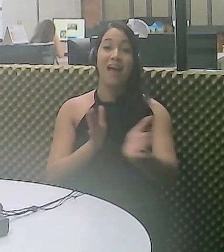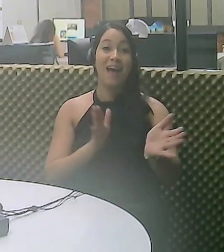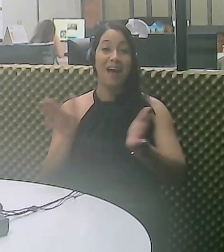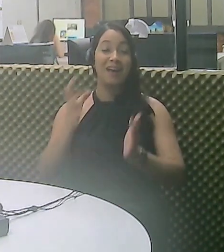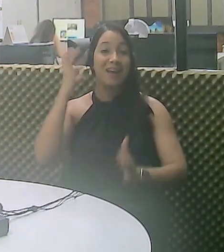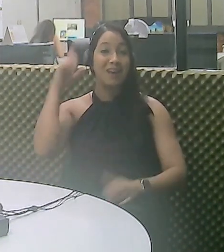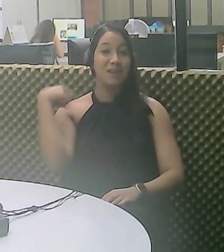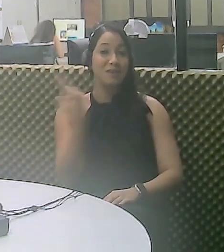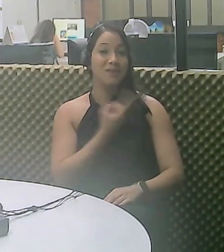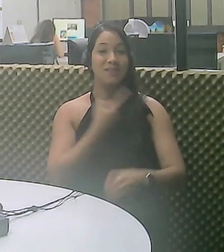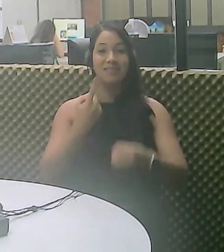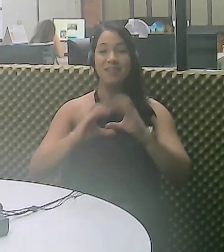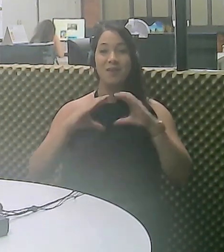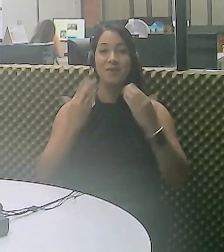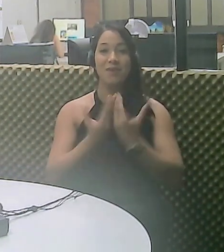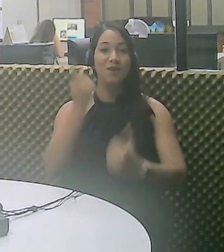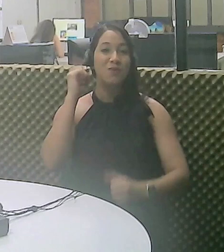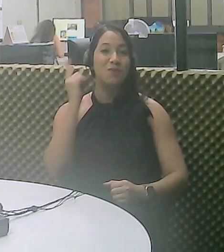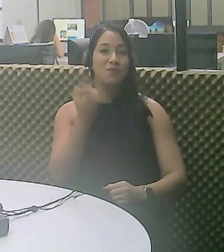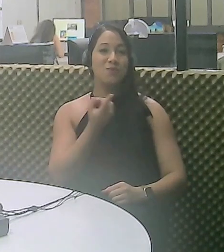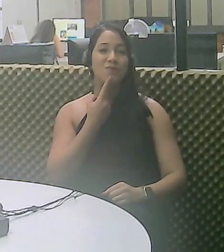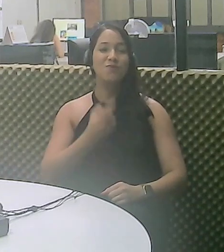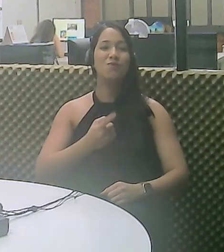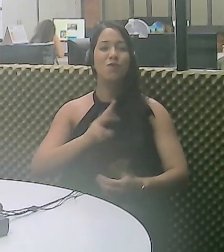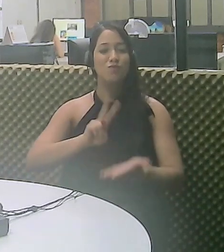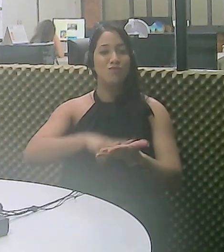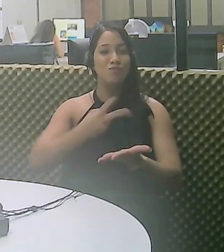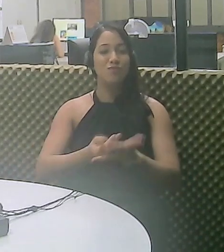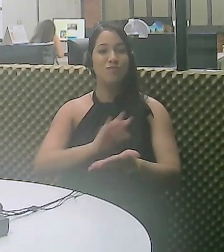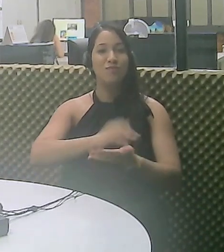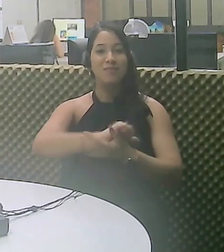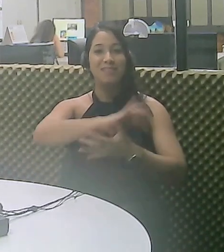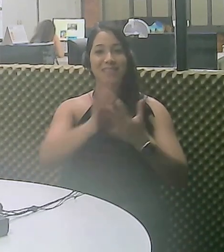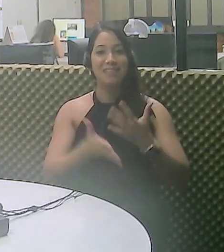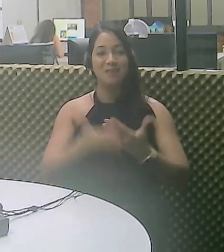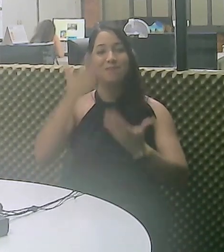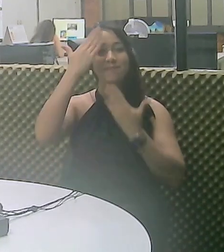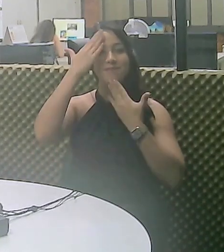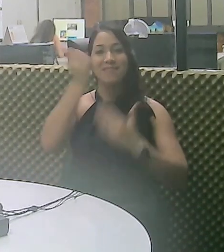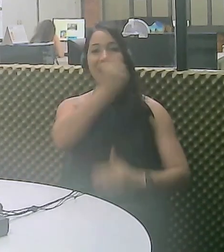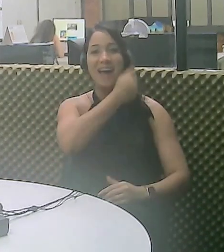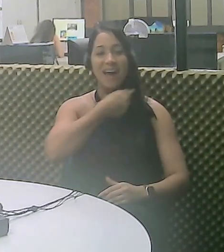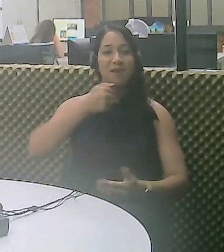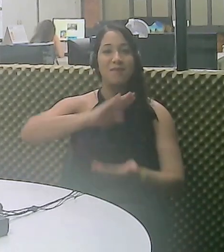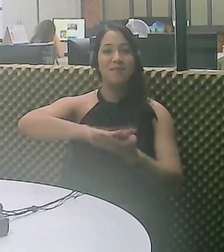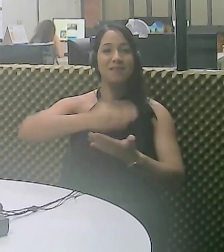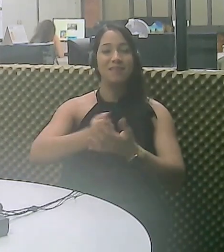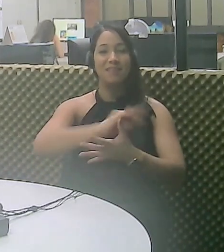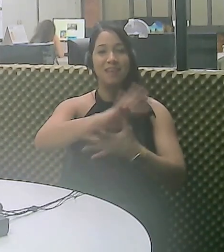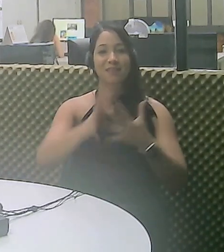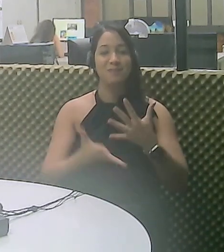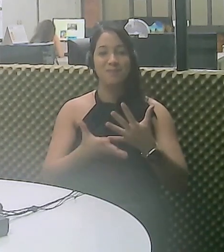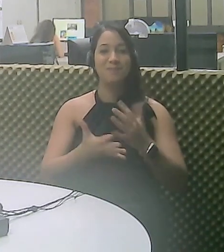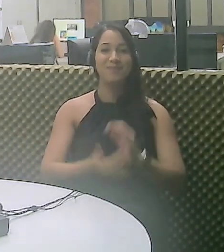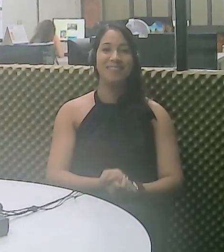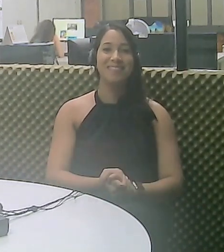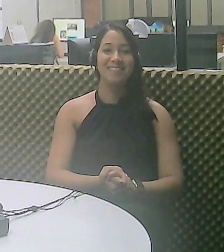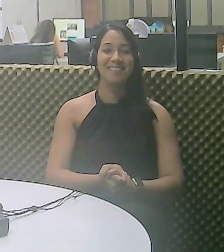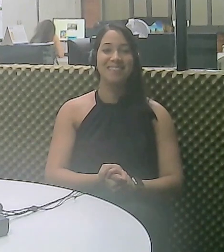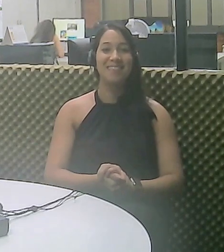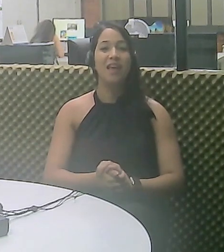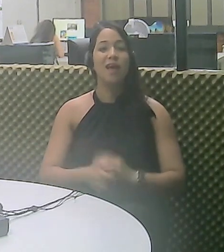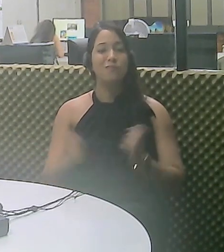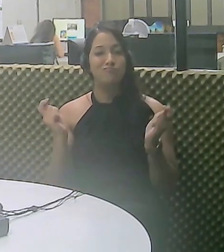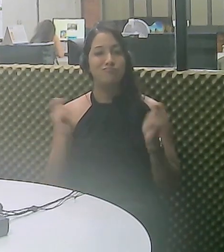para a comunidade surda, tendo todo o seu programa traduzido em Libras. Agradecemos a participação da nossa intérprete, Amanda Valentim,